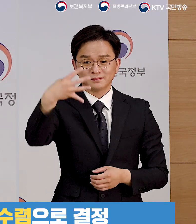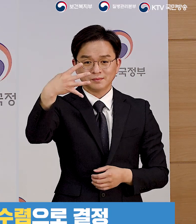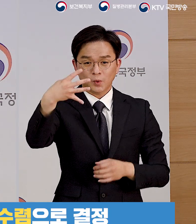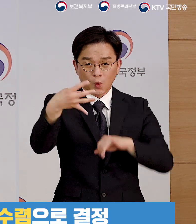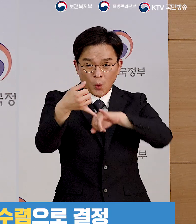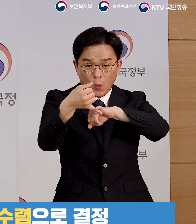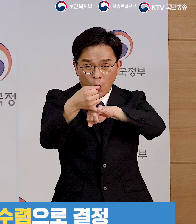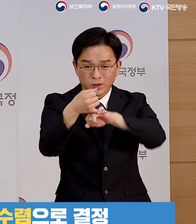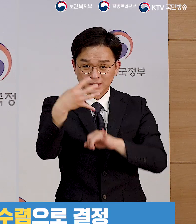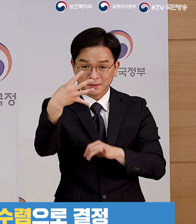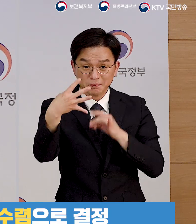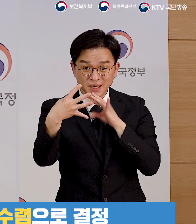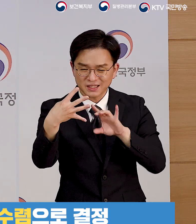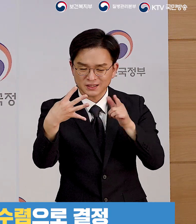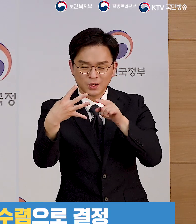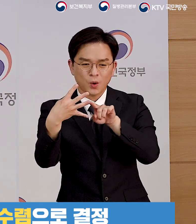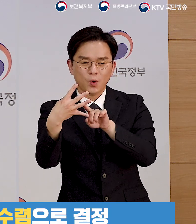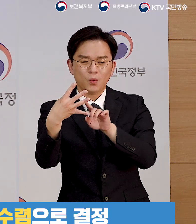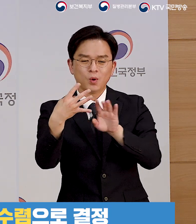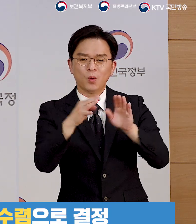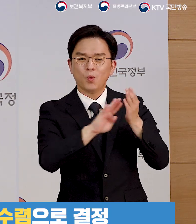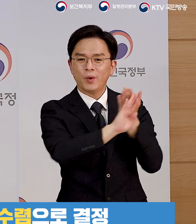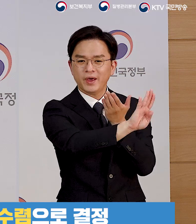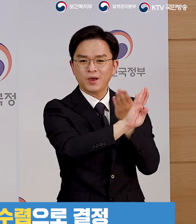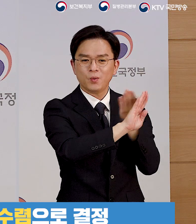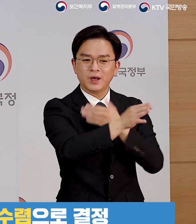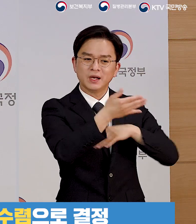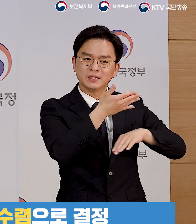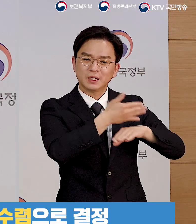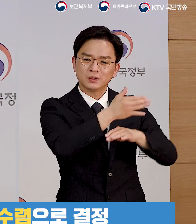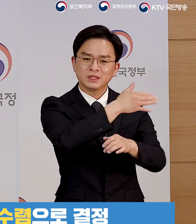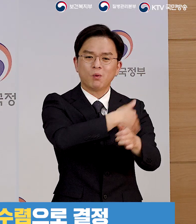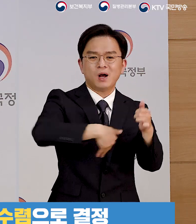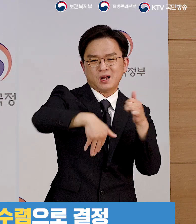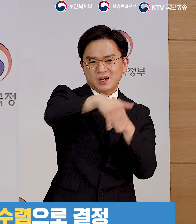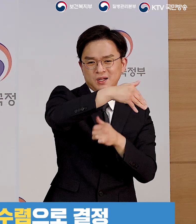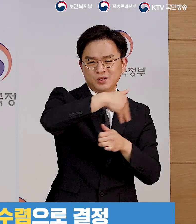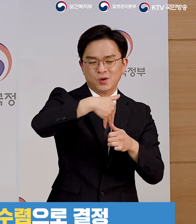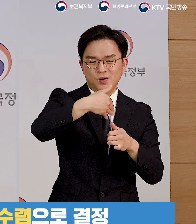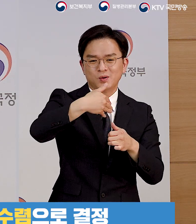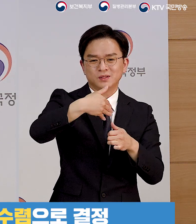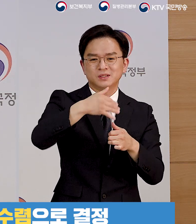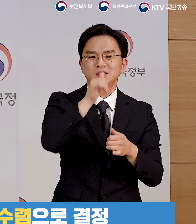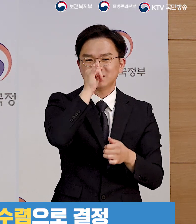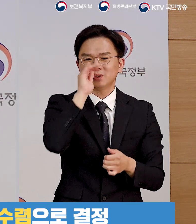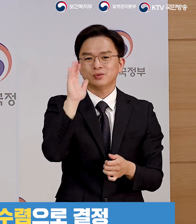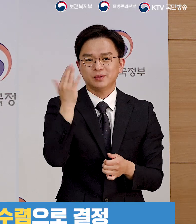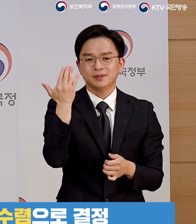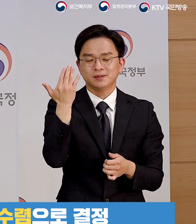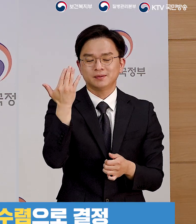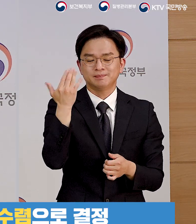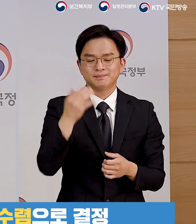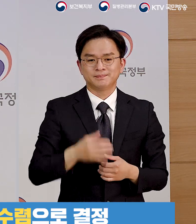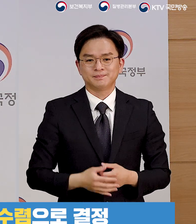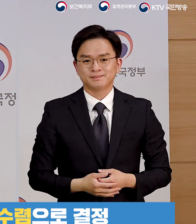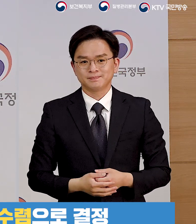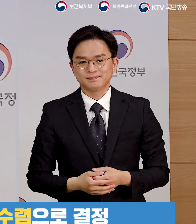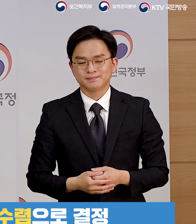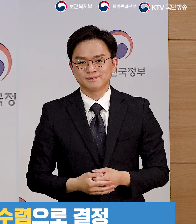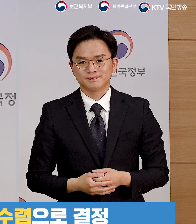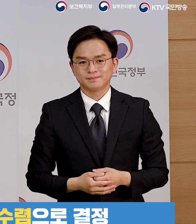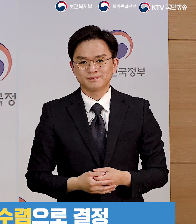굉장히 중요한 의미를 가집니다. 그런데 그 외에도 저희들이 종합적으로 보겠다는 것은 각